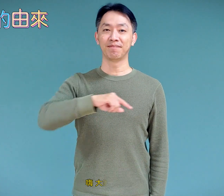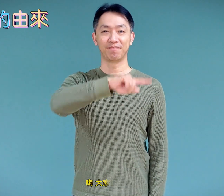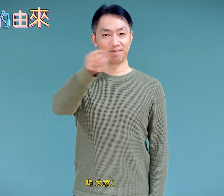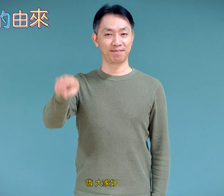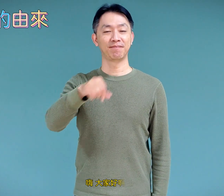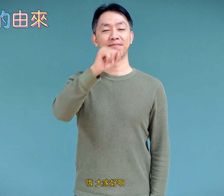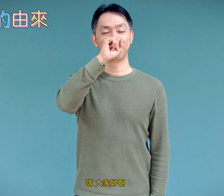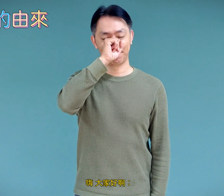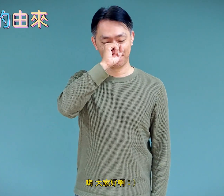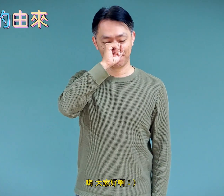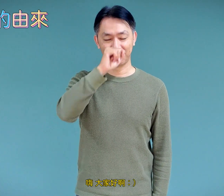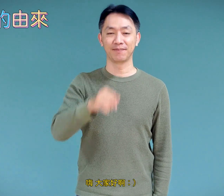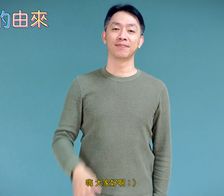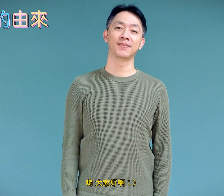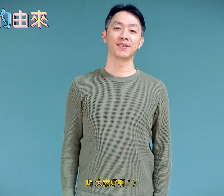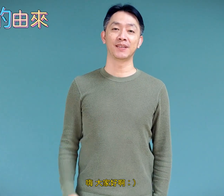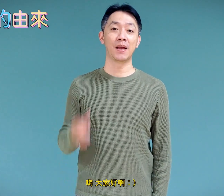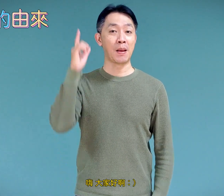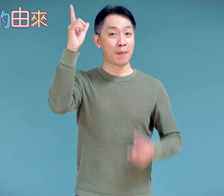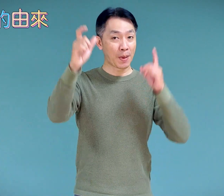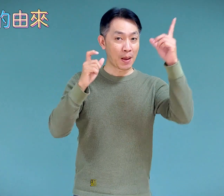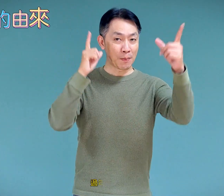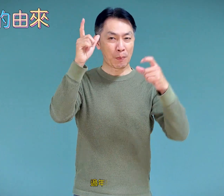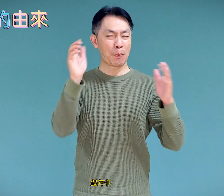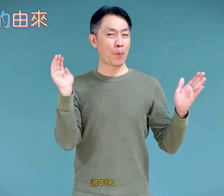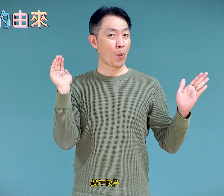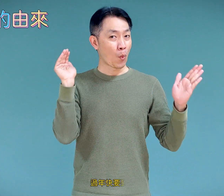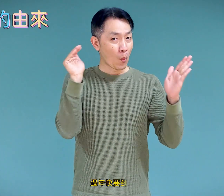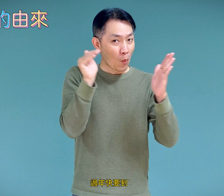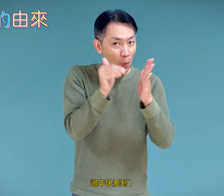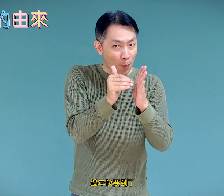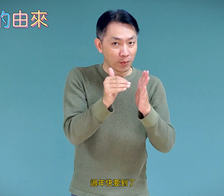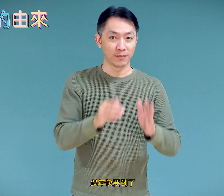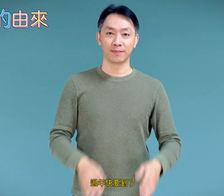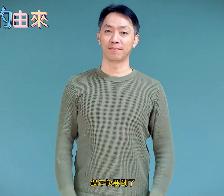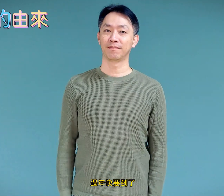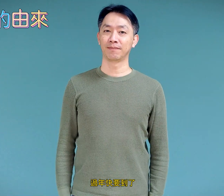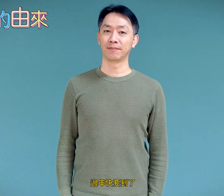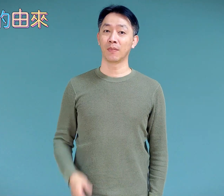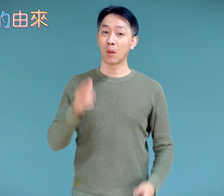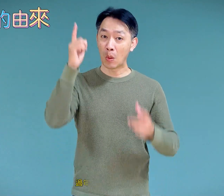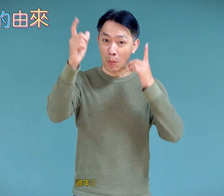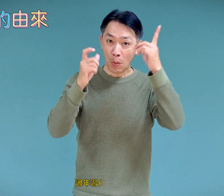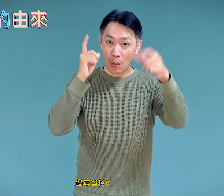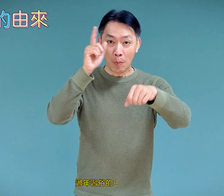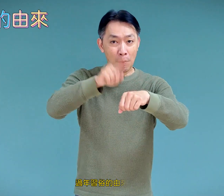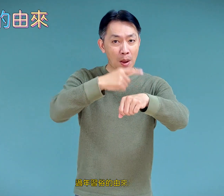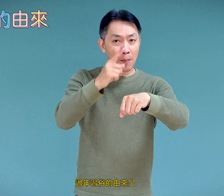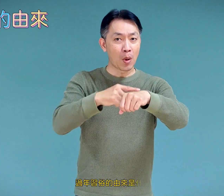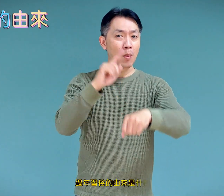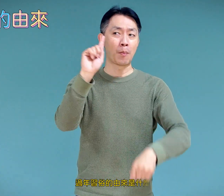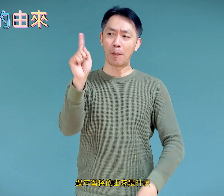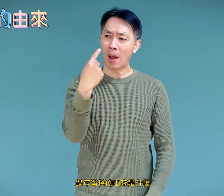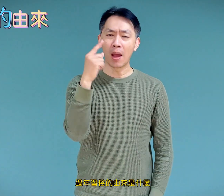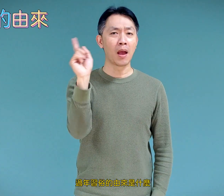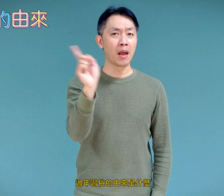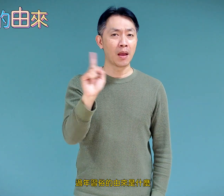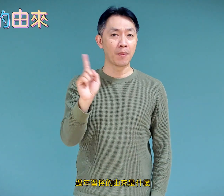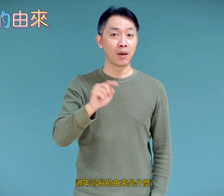嗨，大家好啊！过年快要到了，过年习俗的由来是什么？